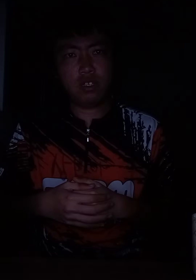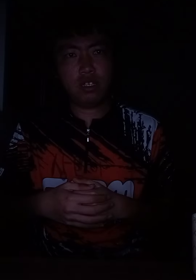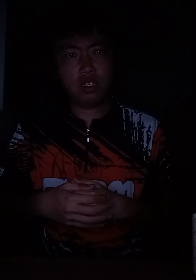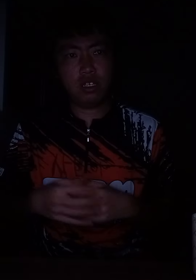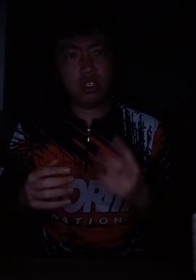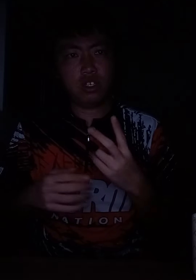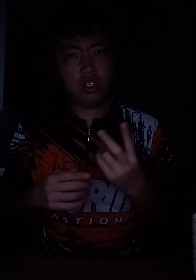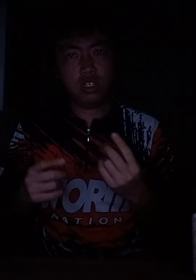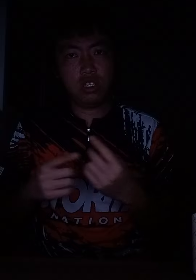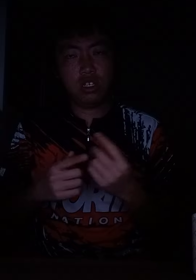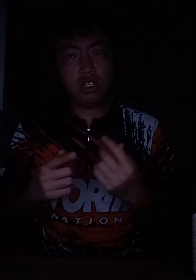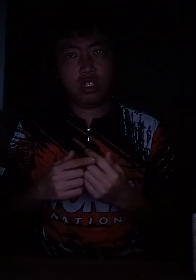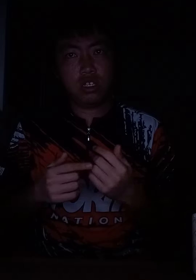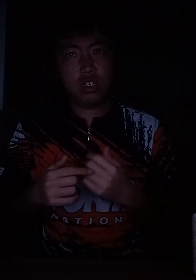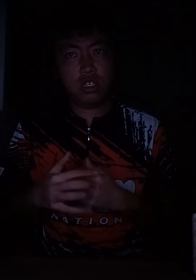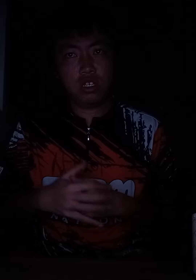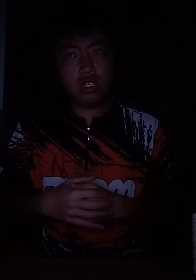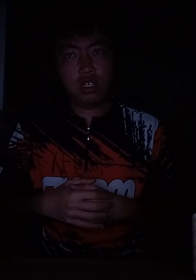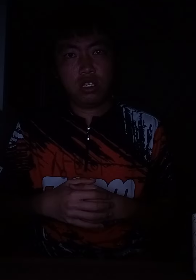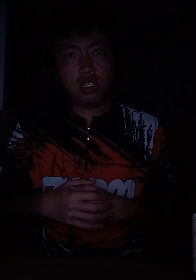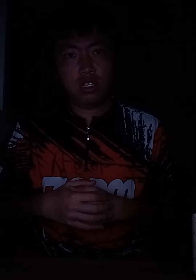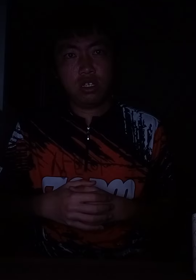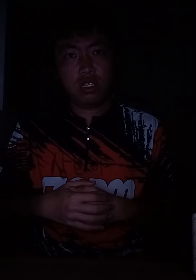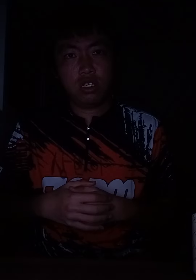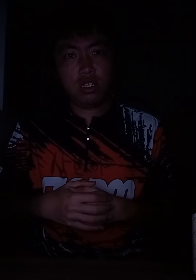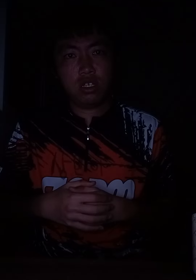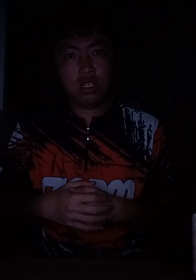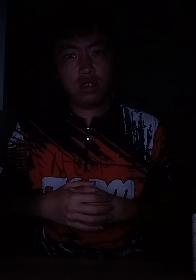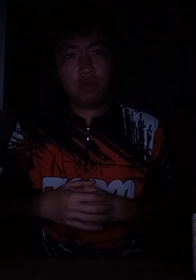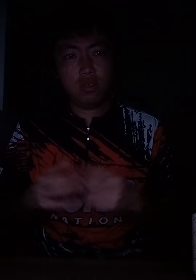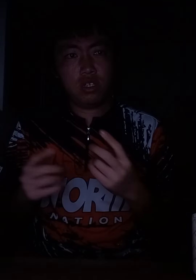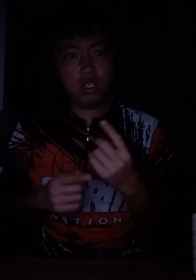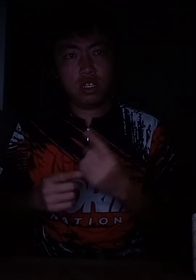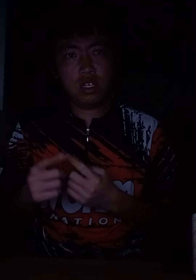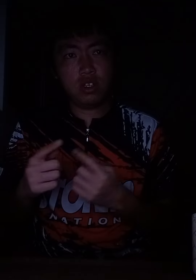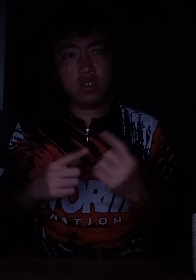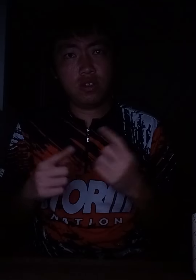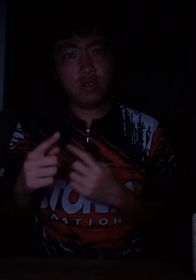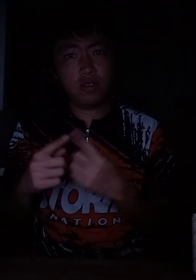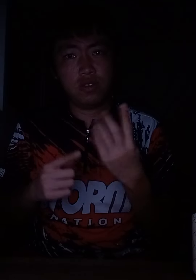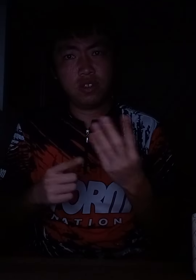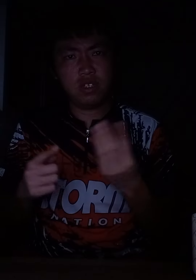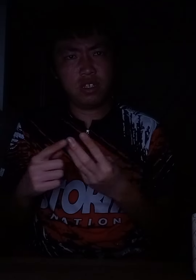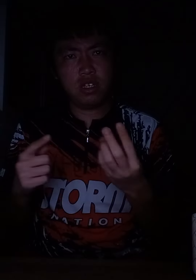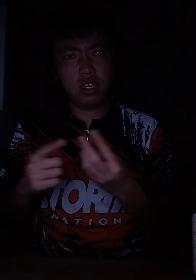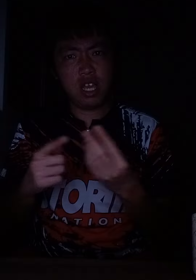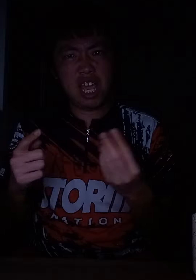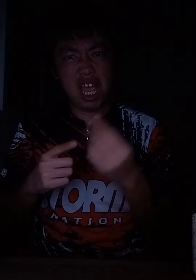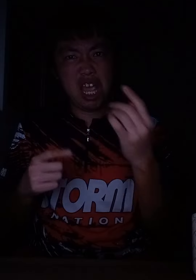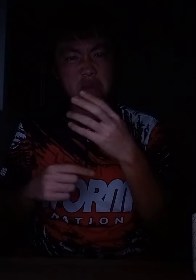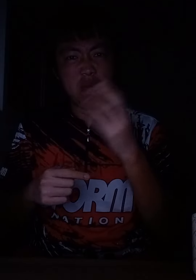두 사건이 우연의 일치인 줄로만 알았습니다. 하지만 몇 시간 뒤 또 다른 남성 4명이 편의점에 찾아와 행패를